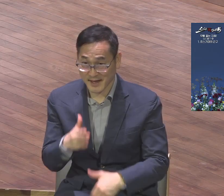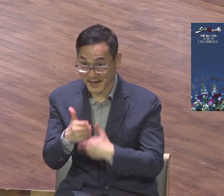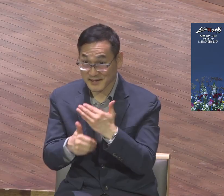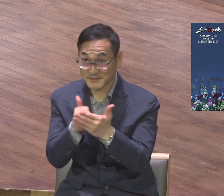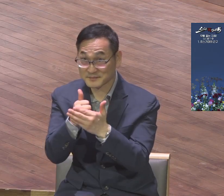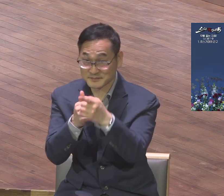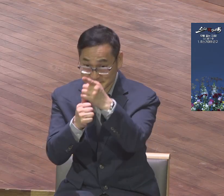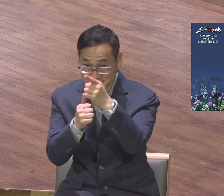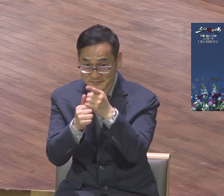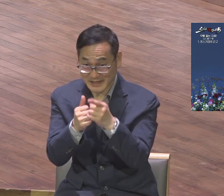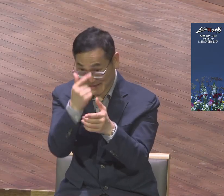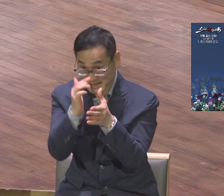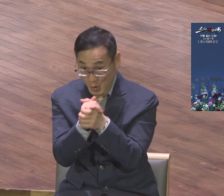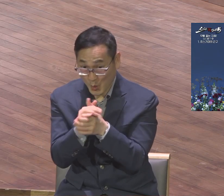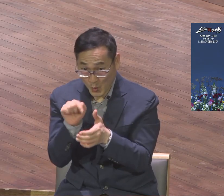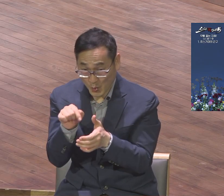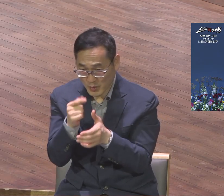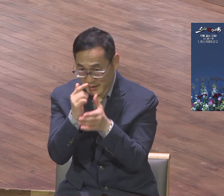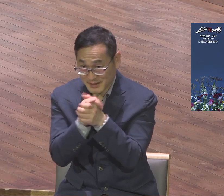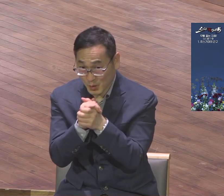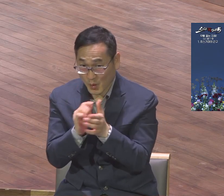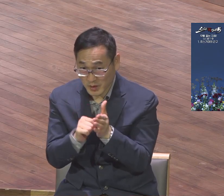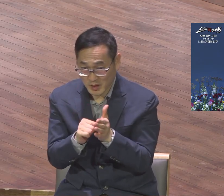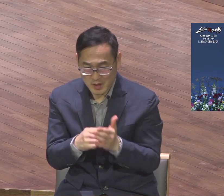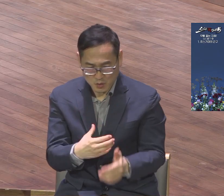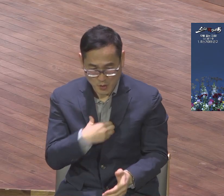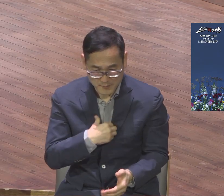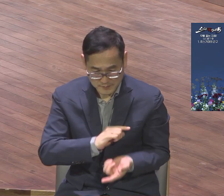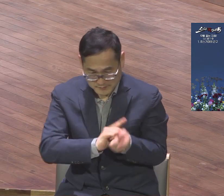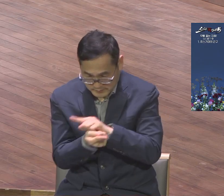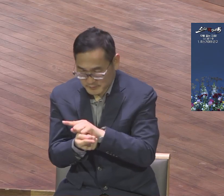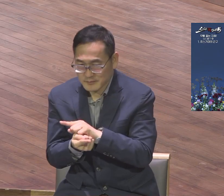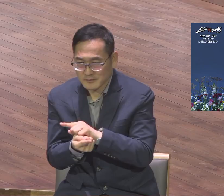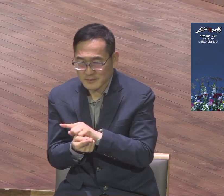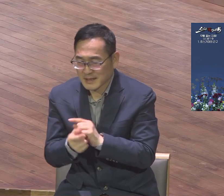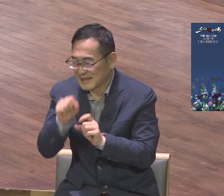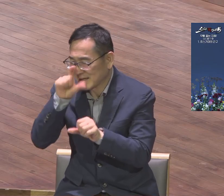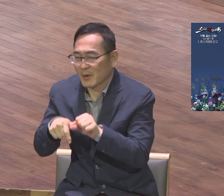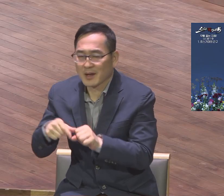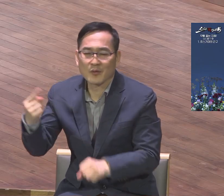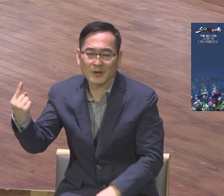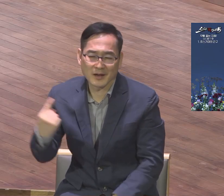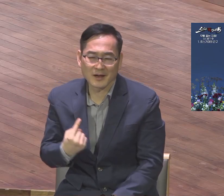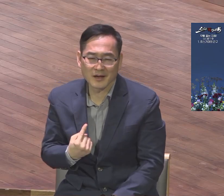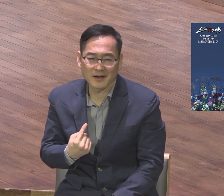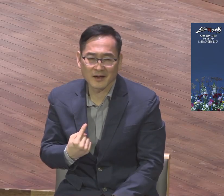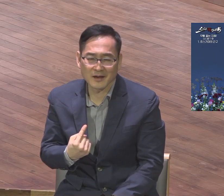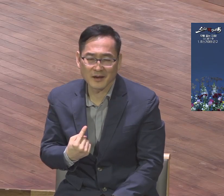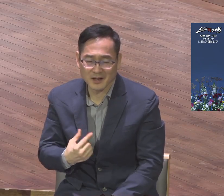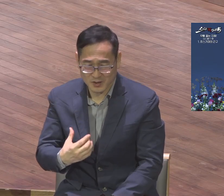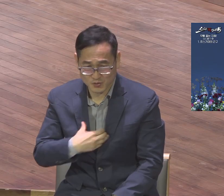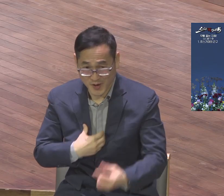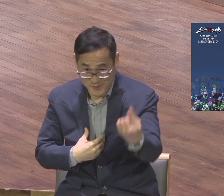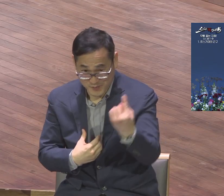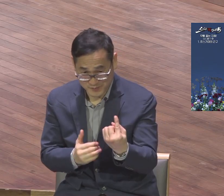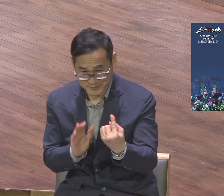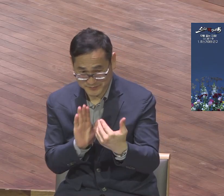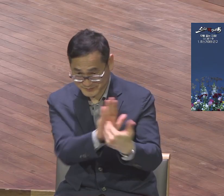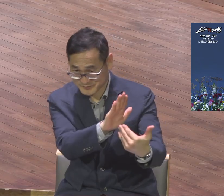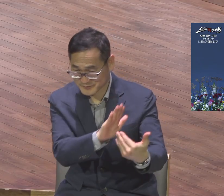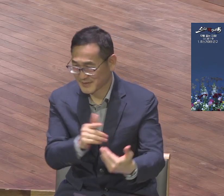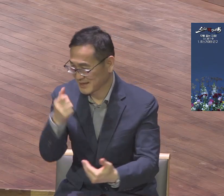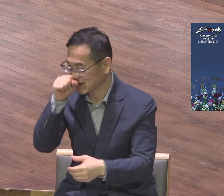시간표가 된다는 거예요. 이런 기도의 능력을 힘입어서 성령의 깃발을 높이다는 영인 성도들 다 되시기를